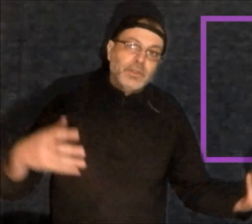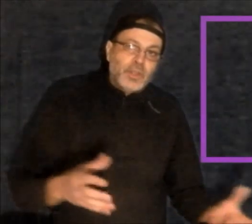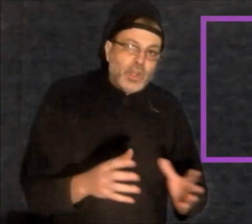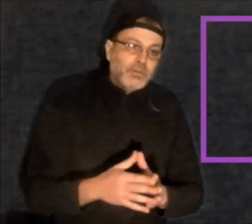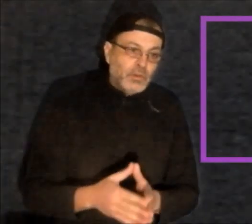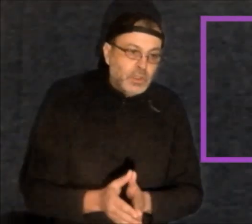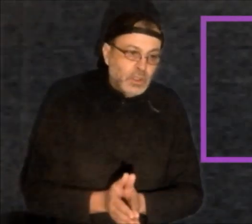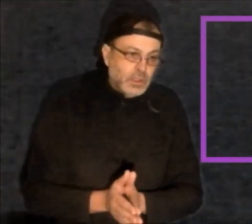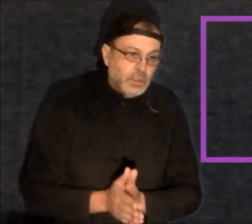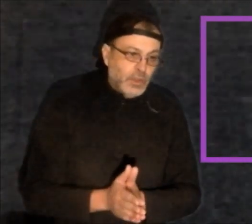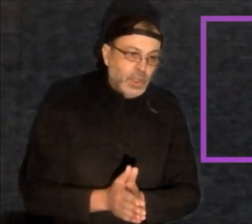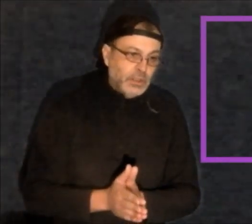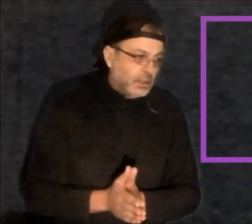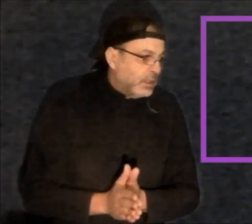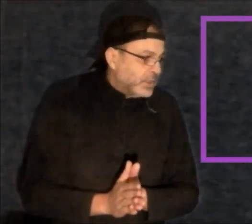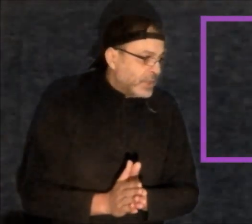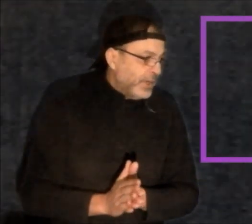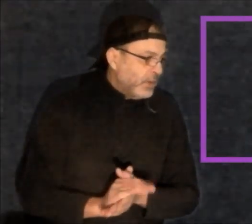وبعد انتشرت في كل نواحي الجزائر